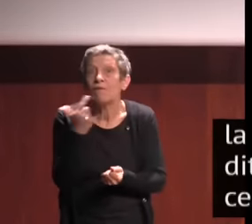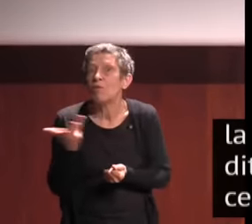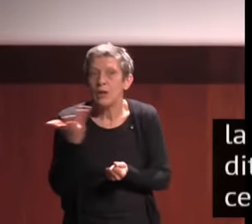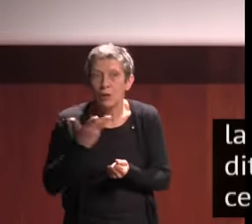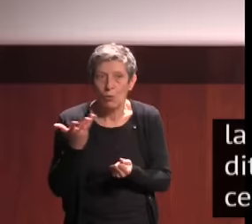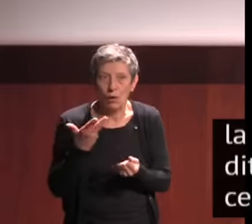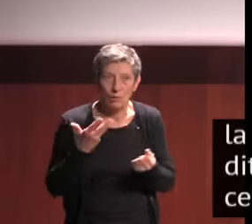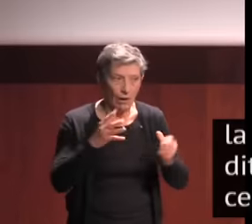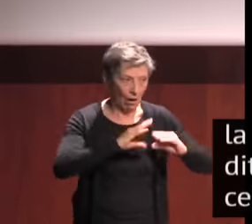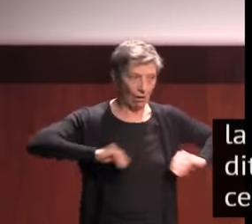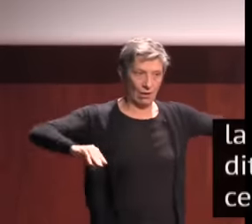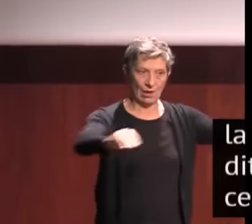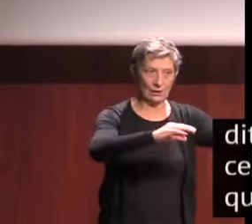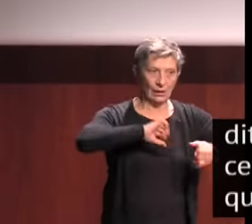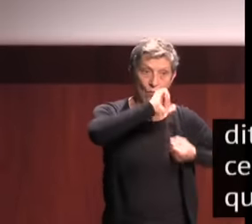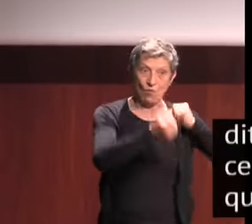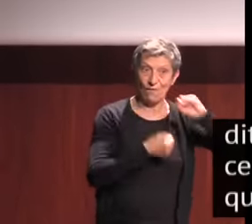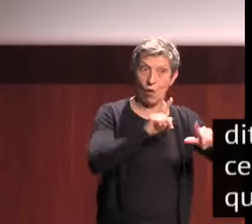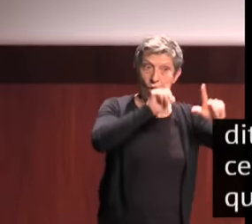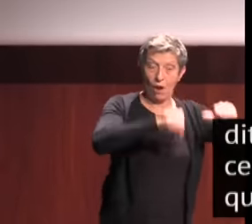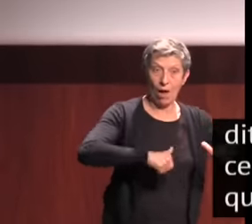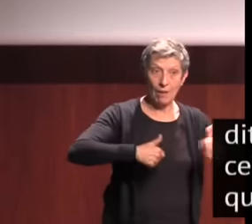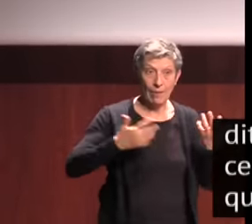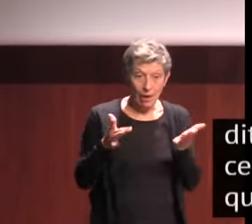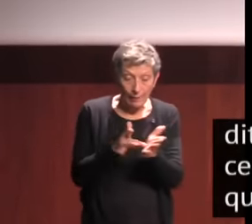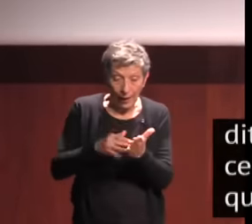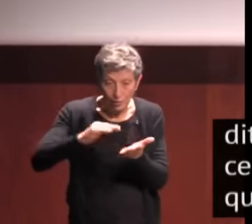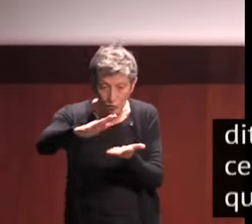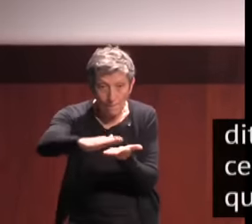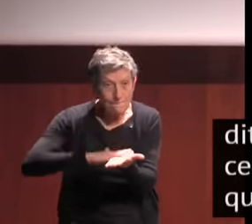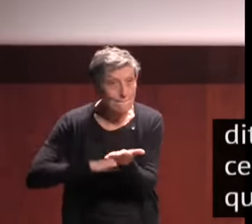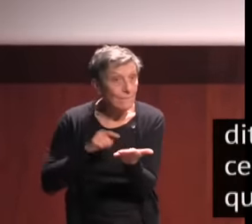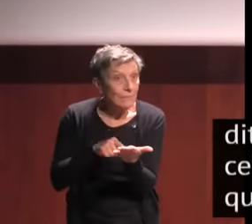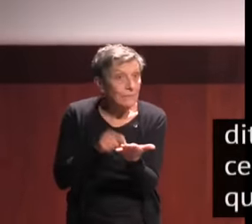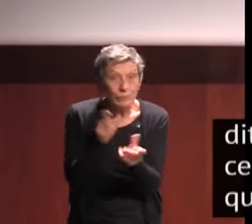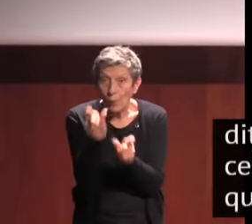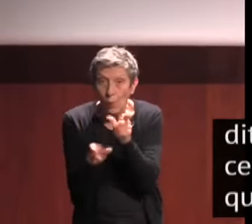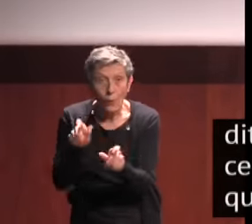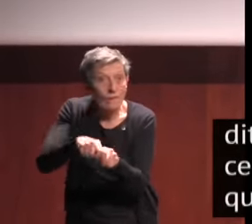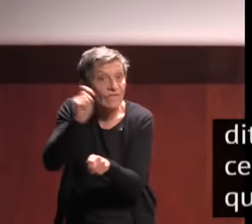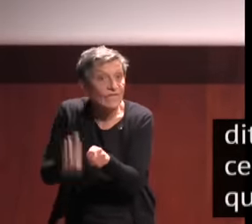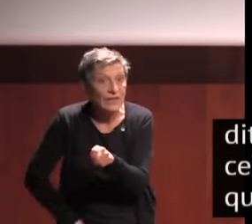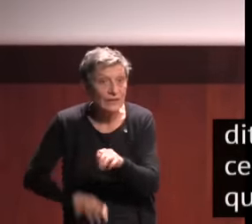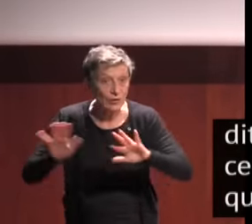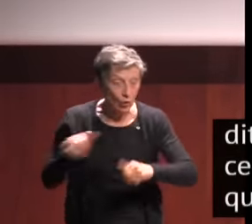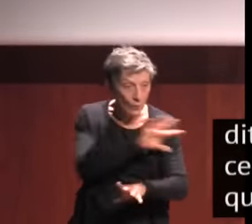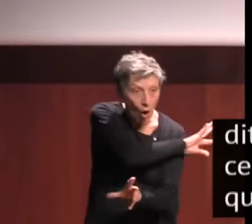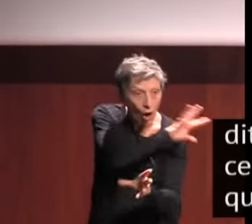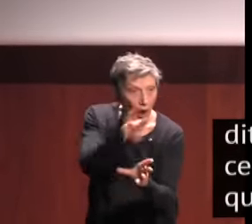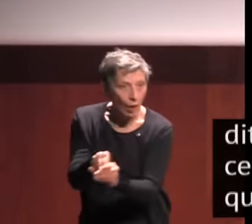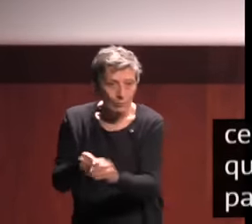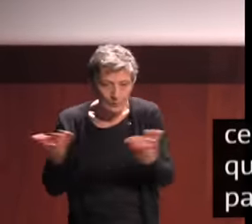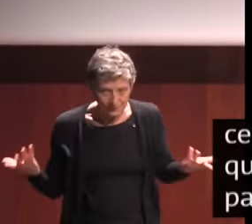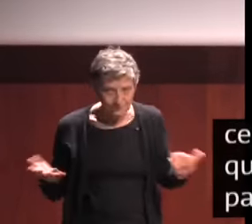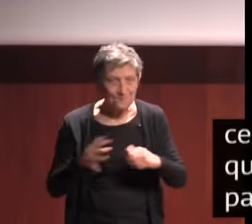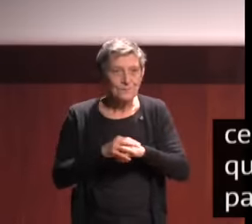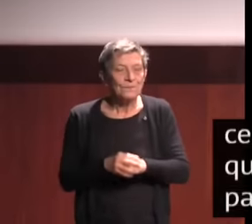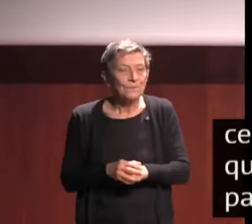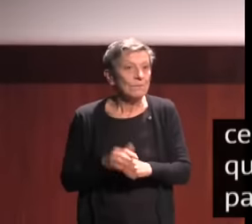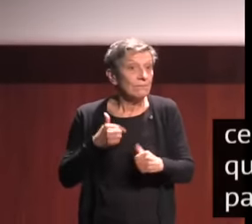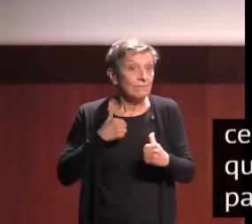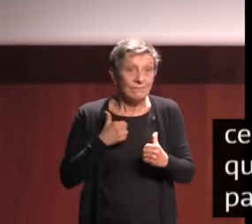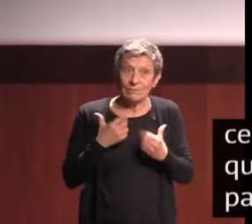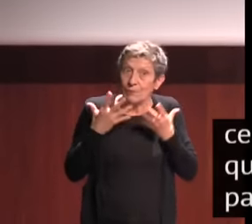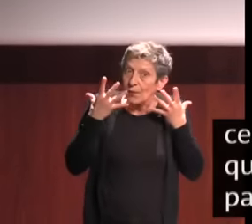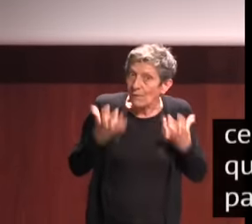de mouvements. Sur une page, en revanche, il n'y a pas de mouvement. Les mots sont fixes. Je voulais en quelque sorte obtenir ce genre de